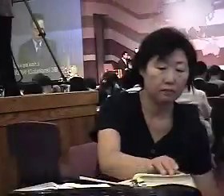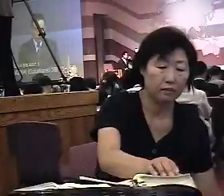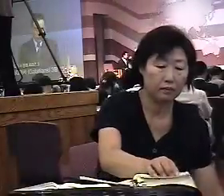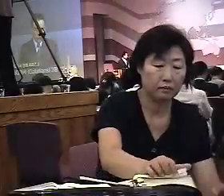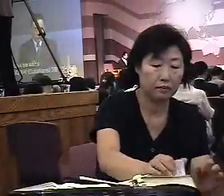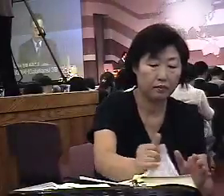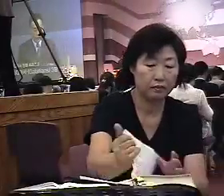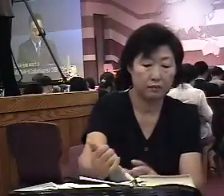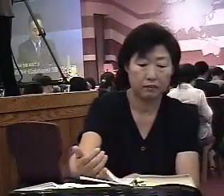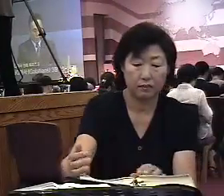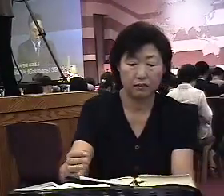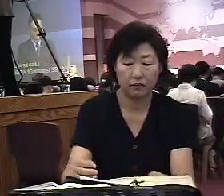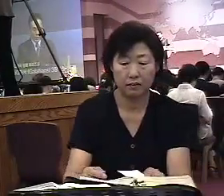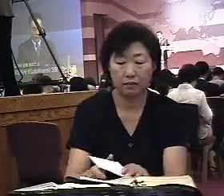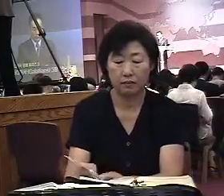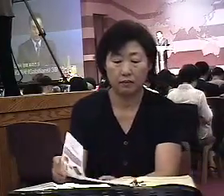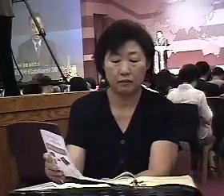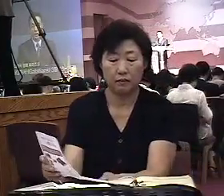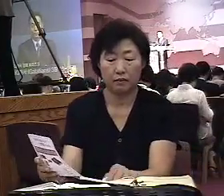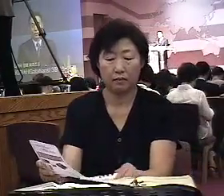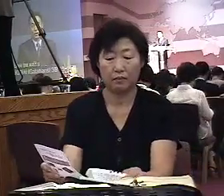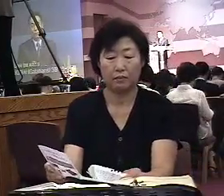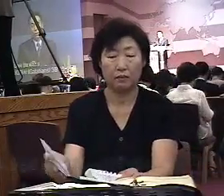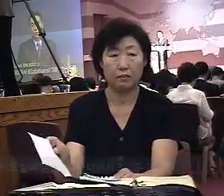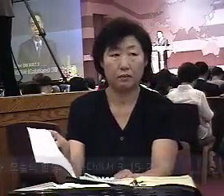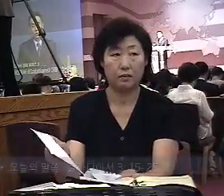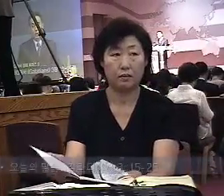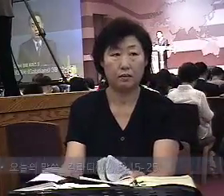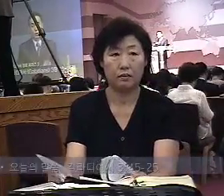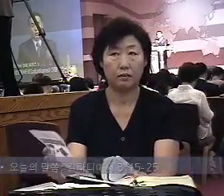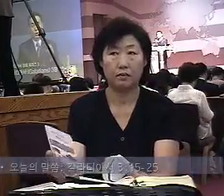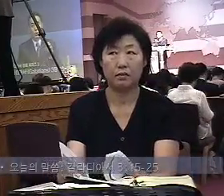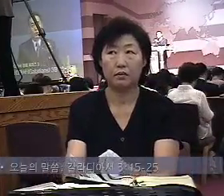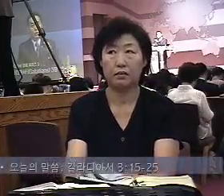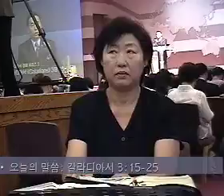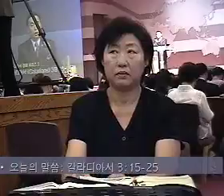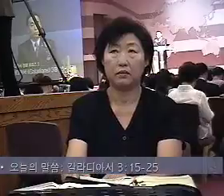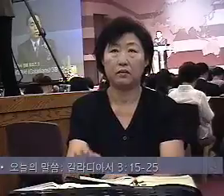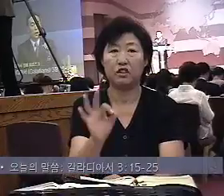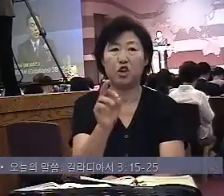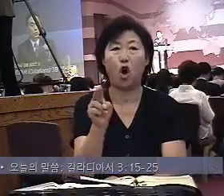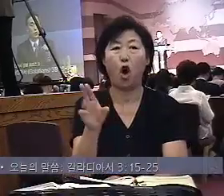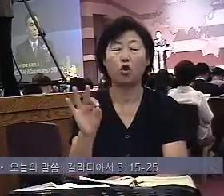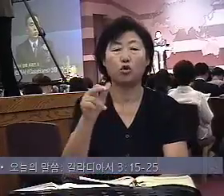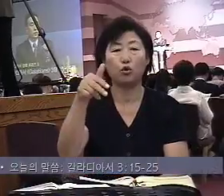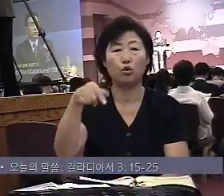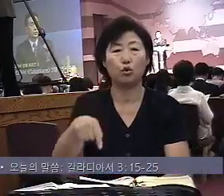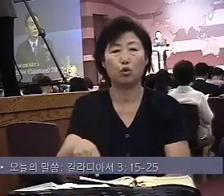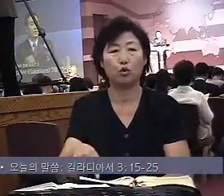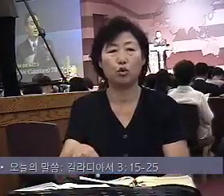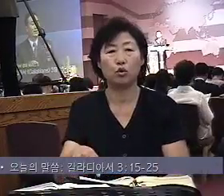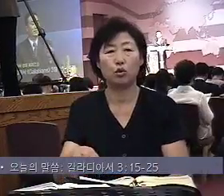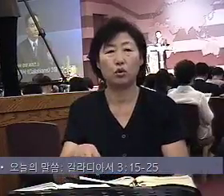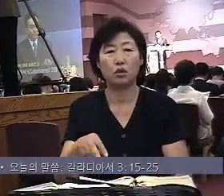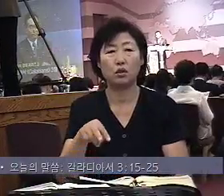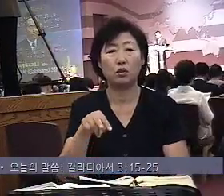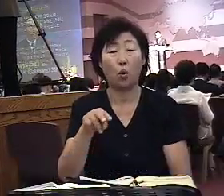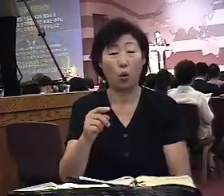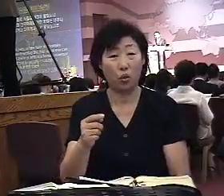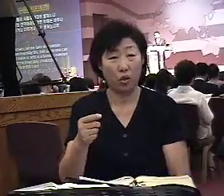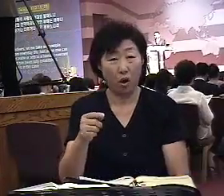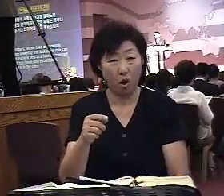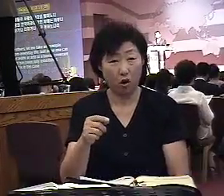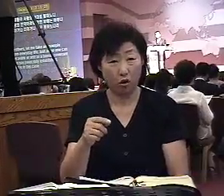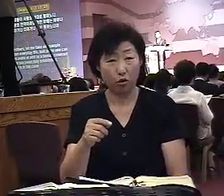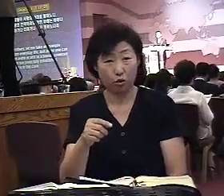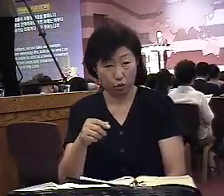성경으로 신약성경 305면에 있습니다. 말씀을 찾으셔서 저와 번갈아 교독하도록 하시겠습니다.